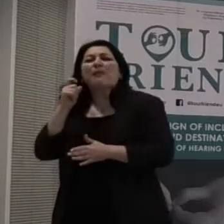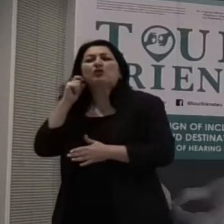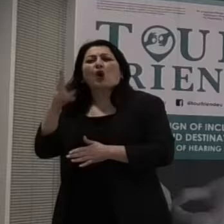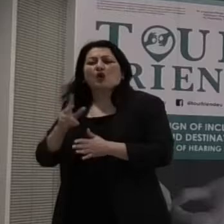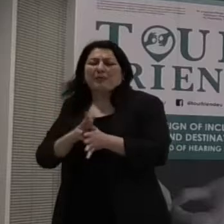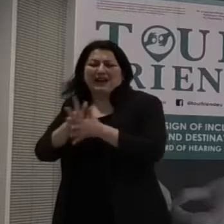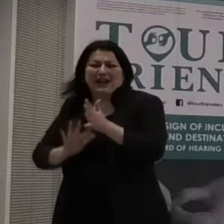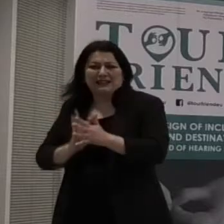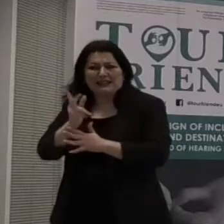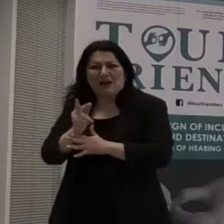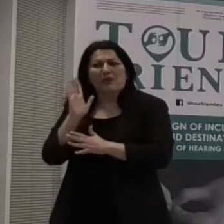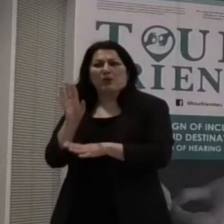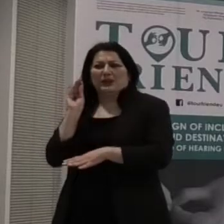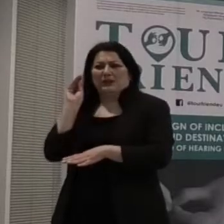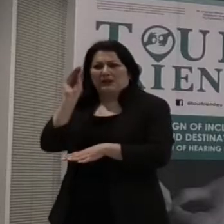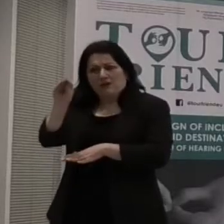handspavlaapp.org.